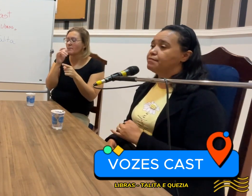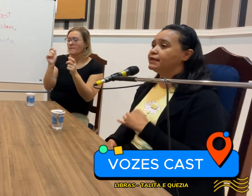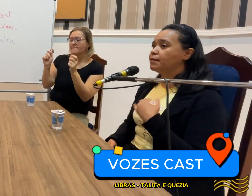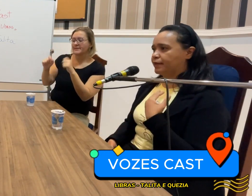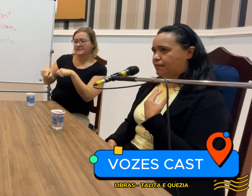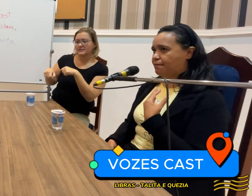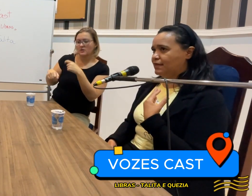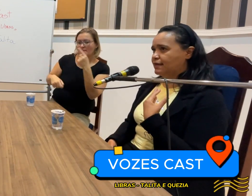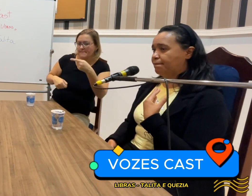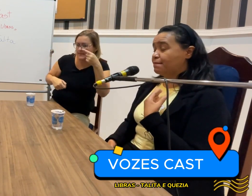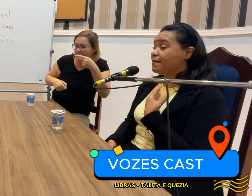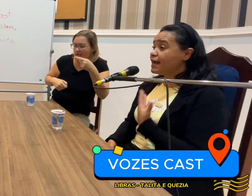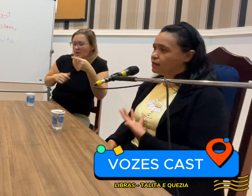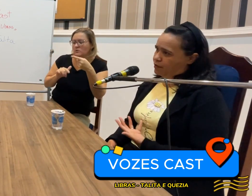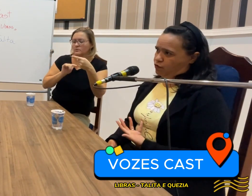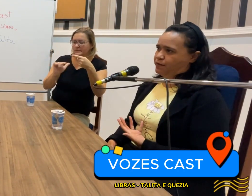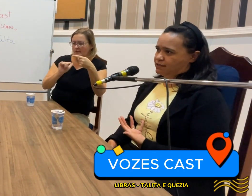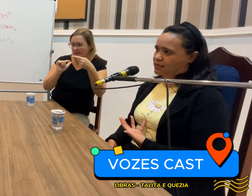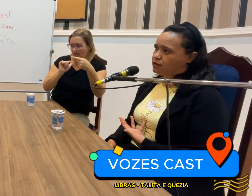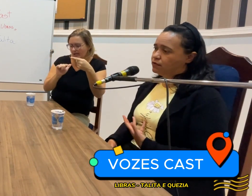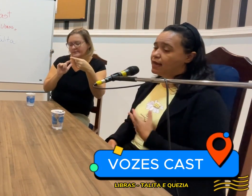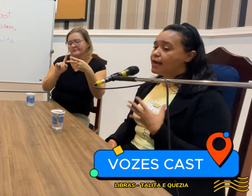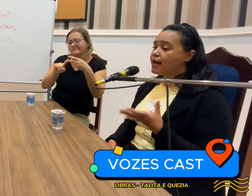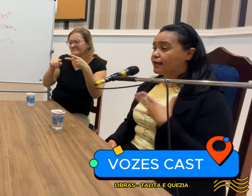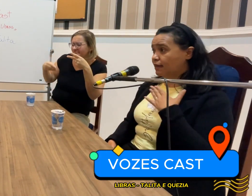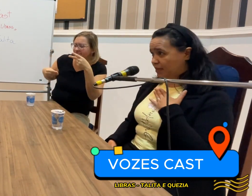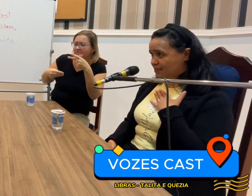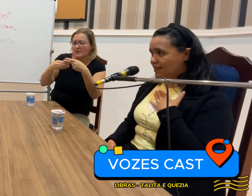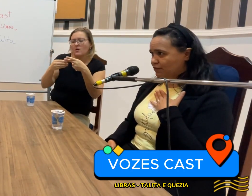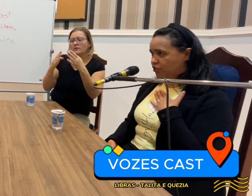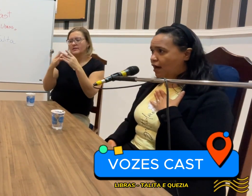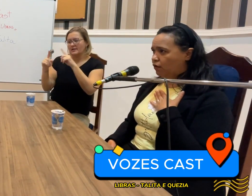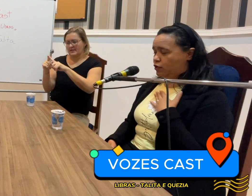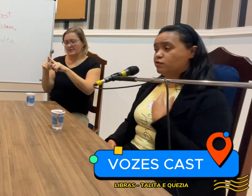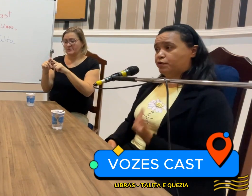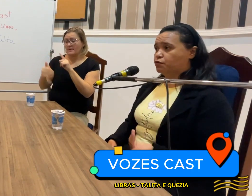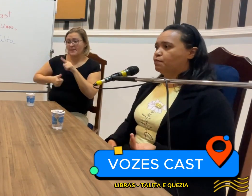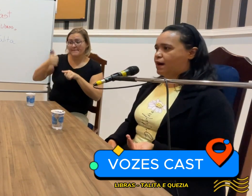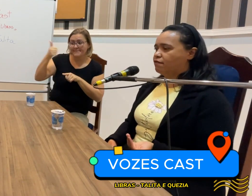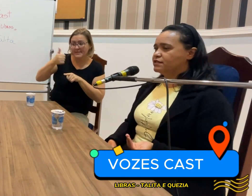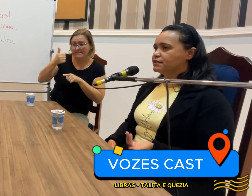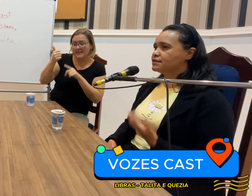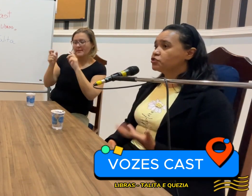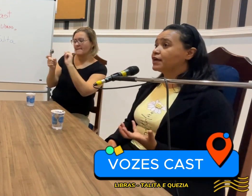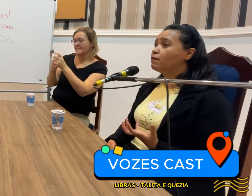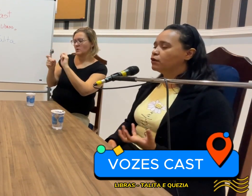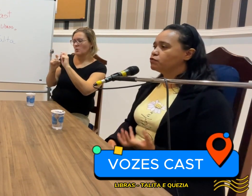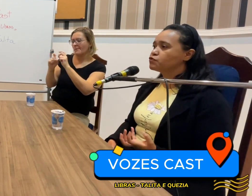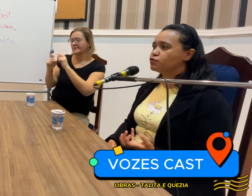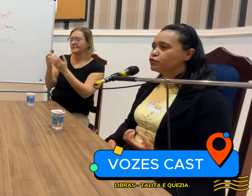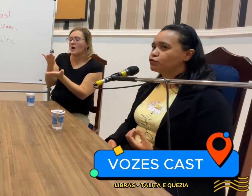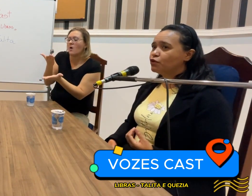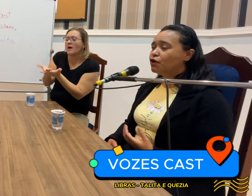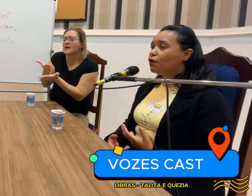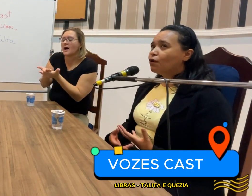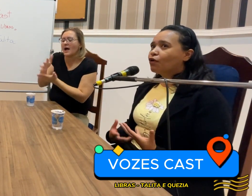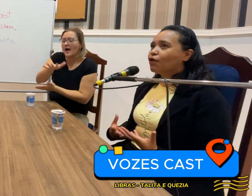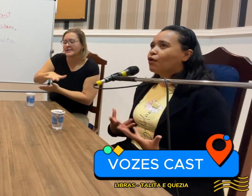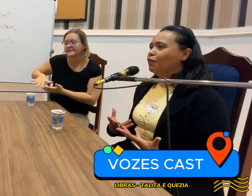outra. A minha primeira preocupação era na minha sala de aula. Eu me preocupava assim, se chegar um aluno